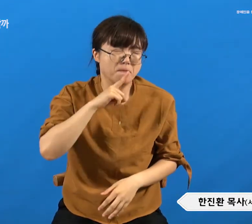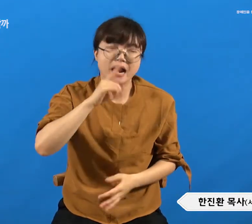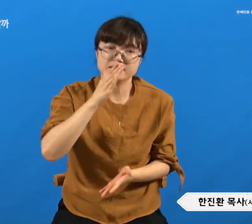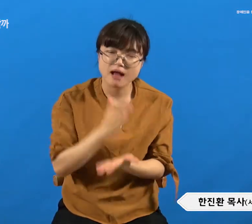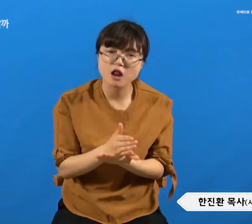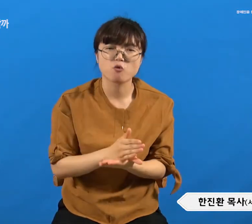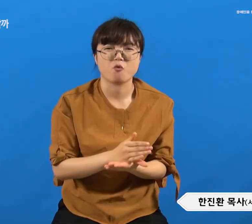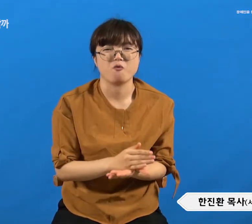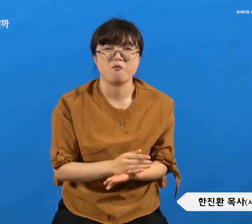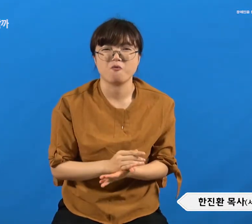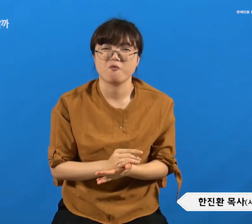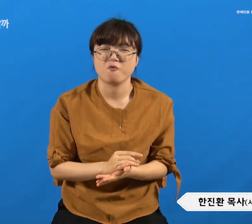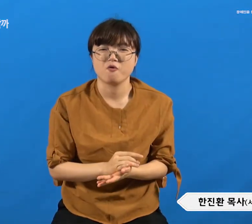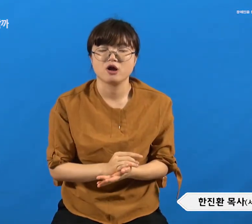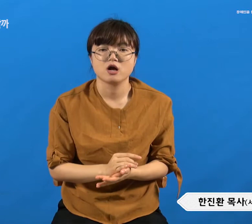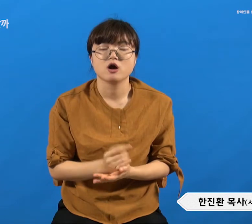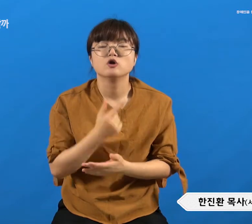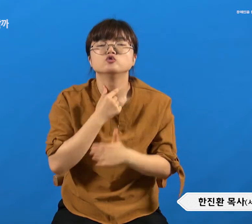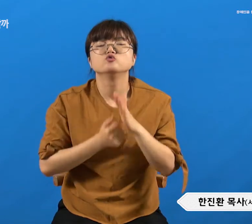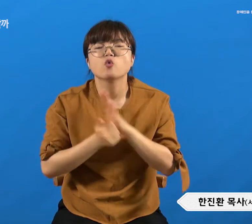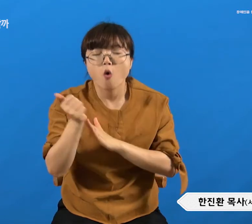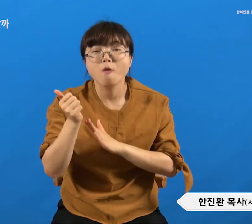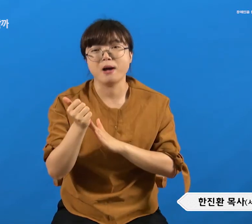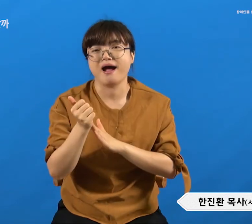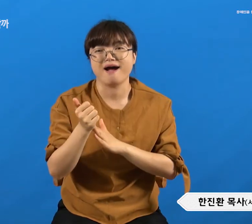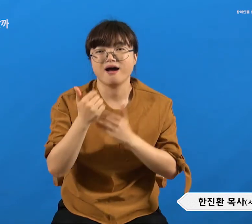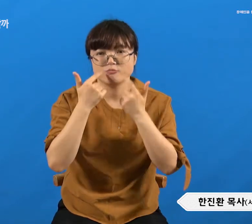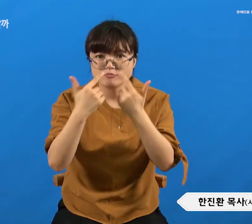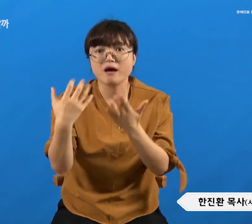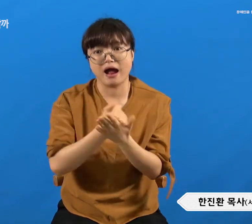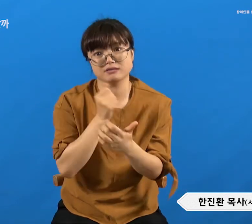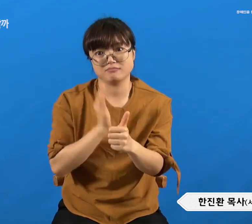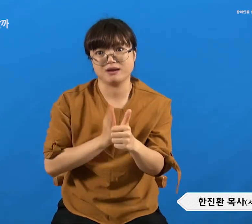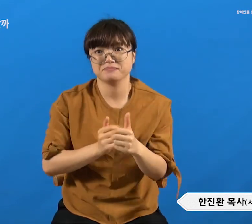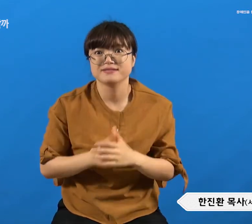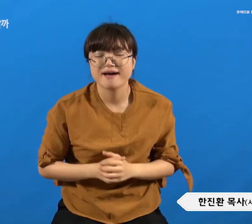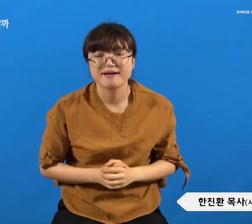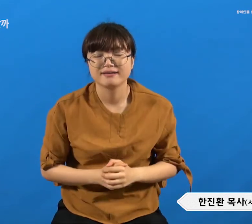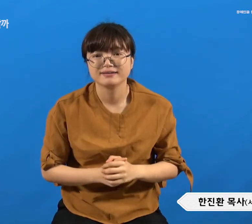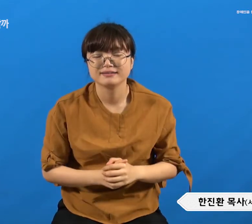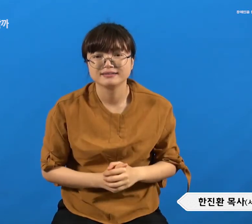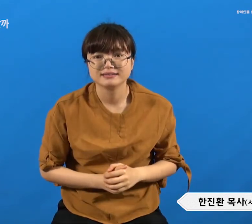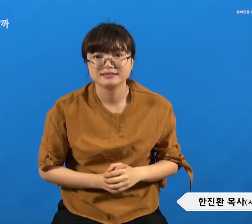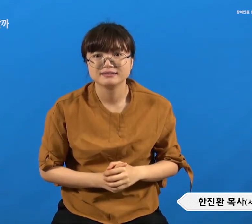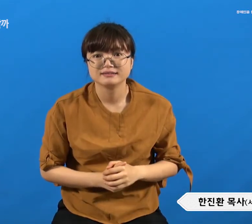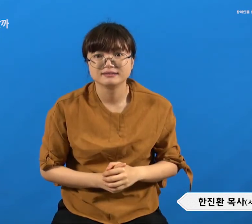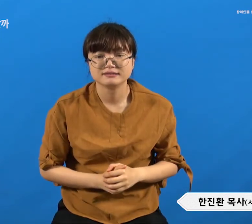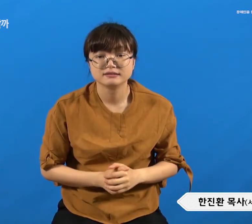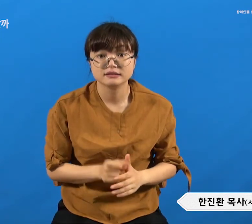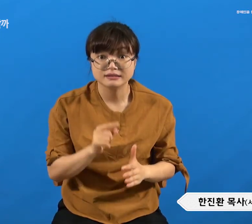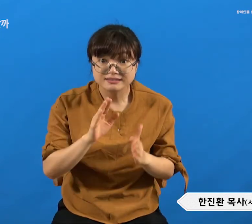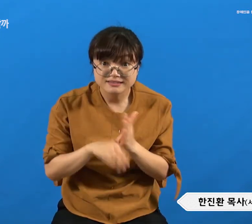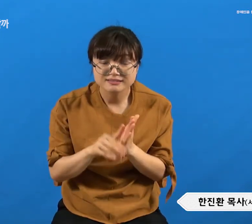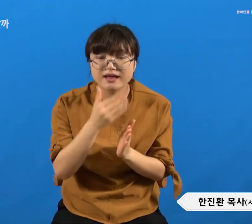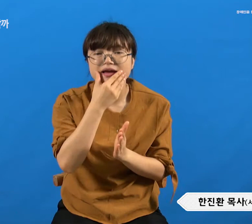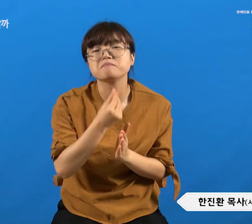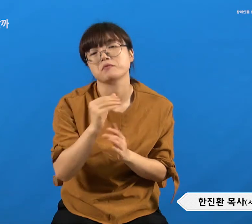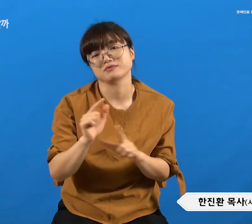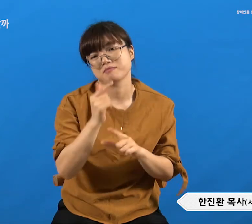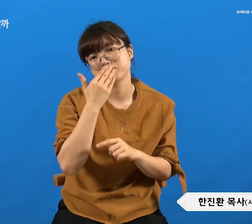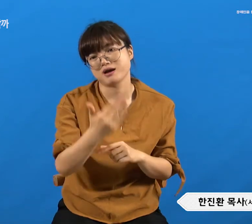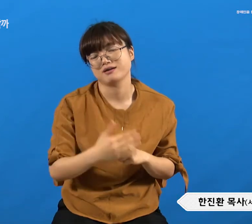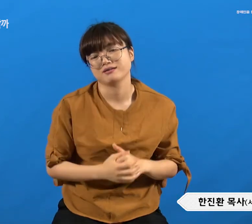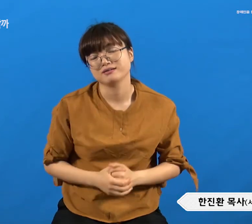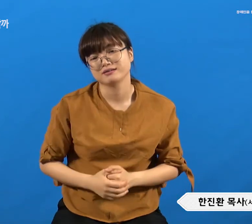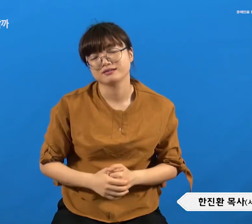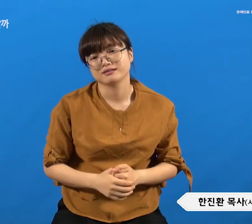그런 이율배반이 아니라 소망이 분명해야 됩니다. 그래야 행복한 삶을 살 수 있죠.